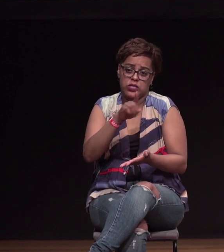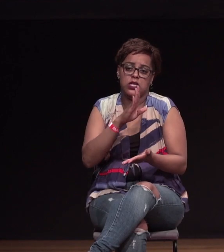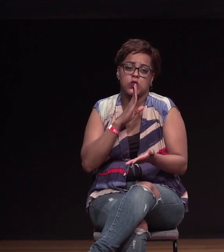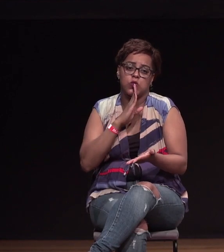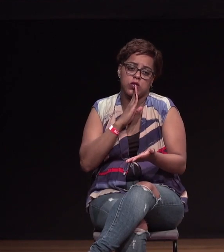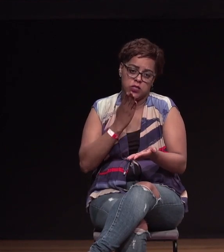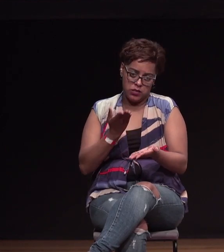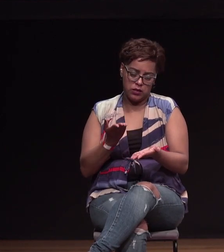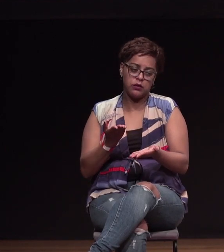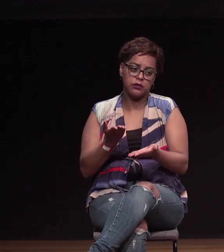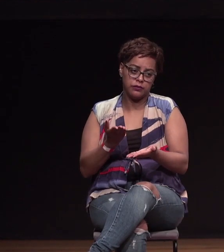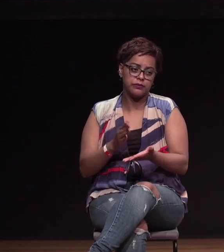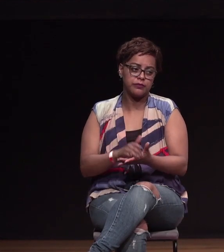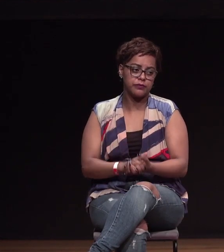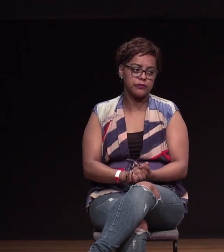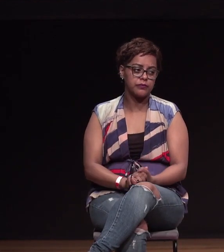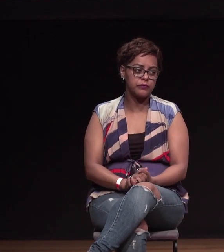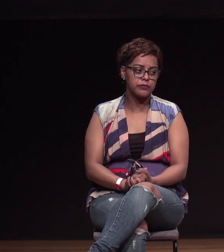conhecer, né?